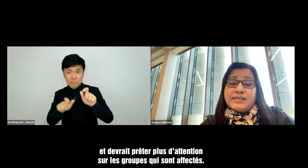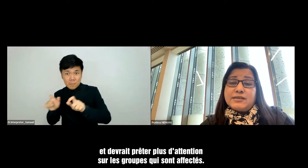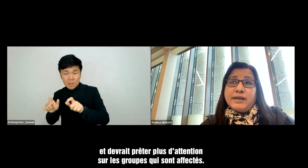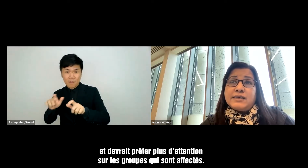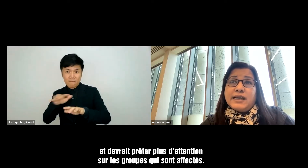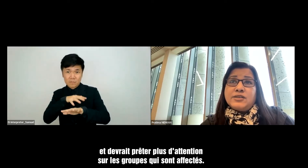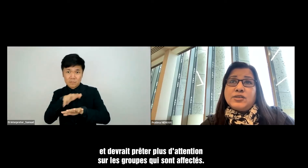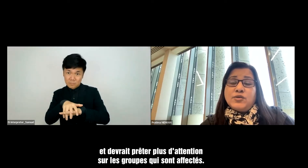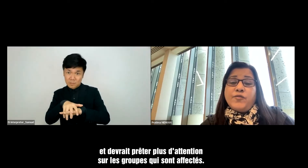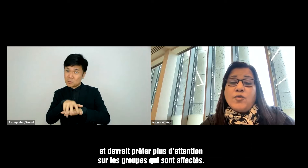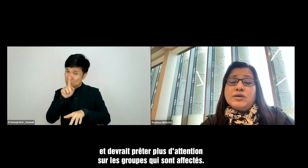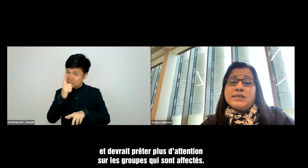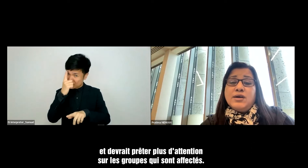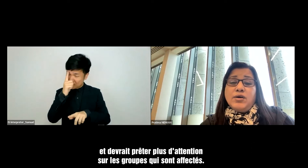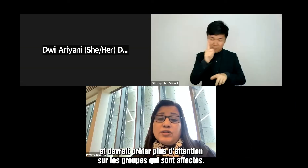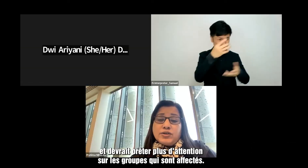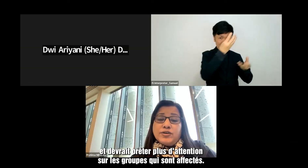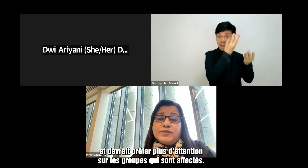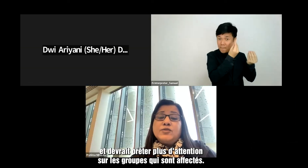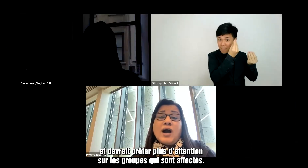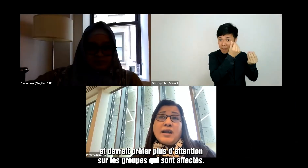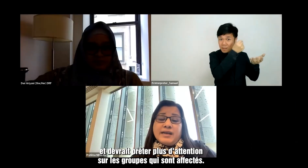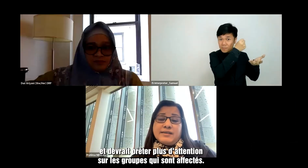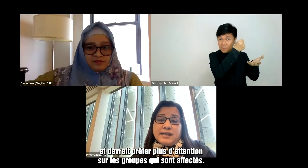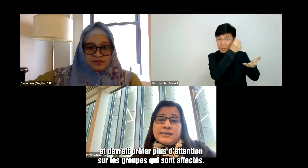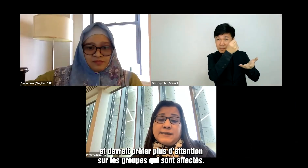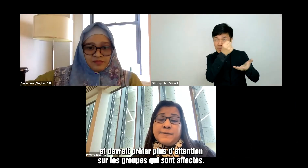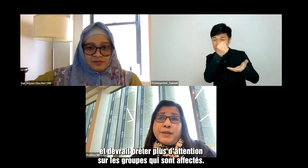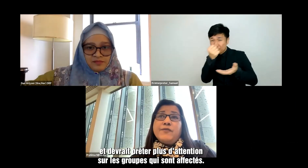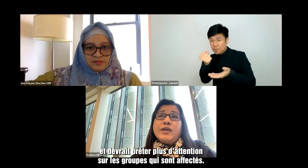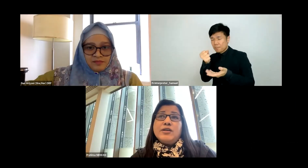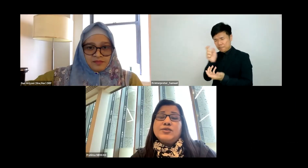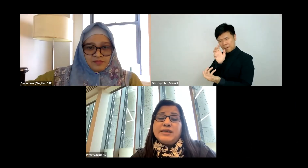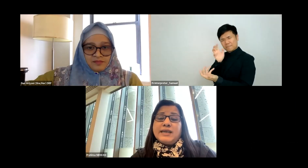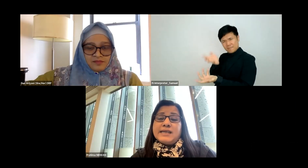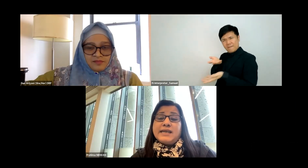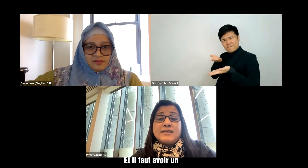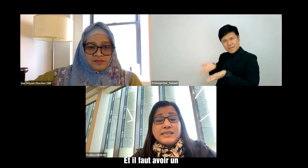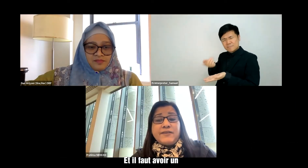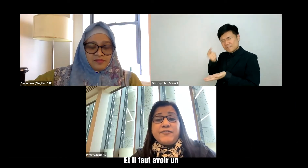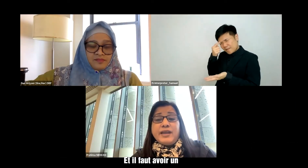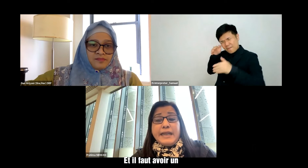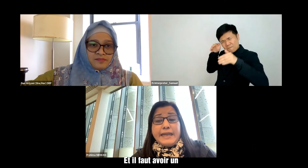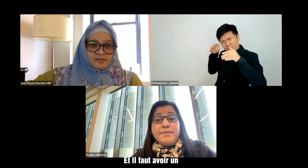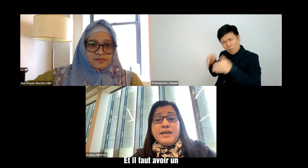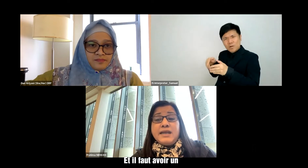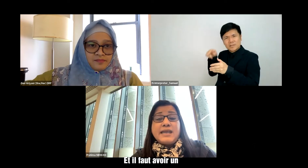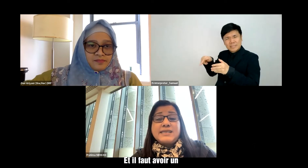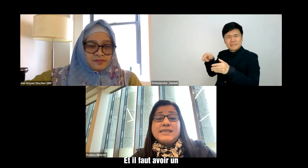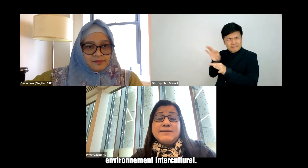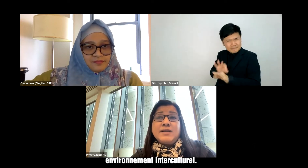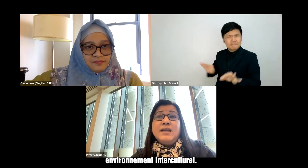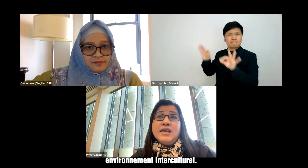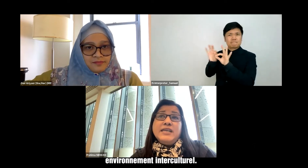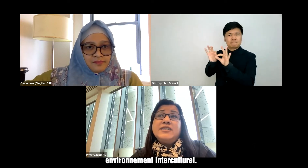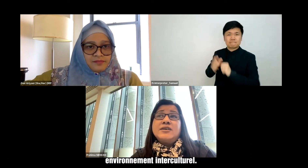perte devrait assurer l'investissement et devrait prêter plus d'attention sur les